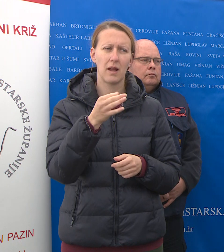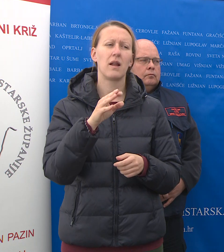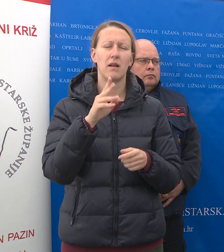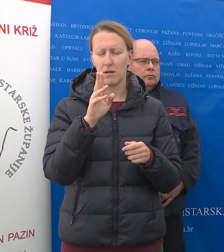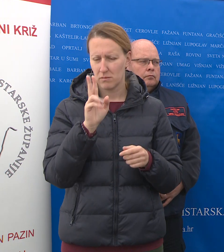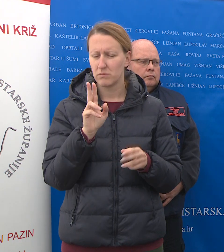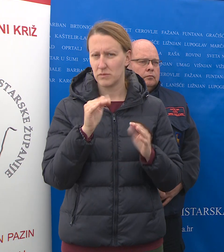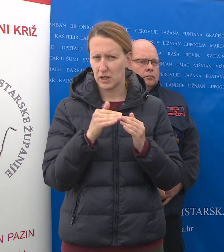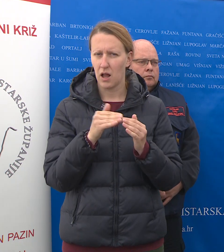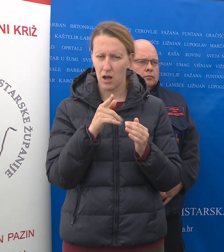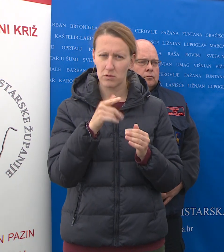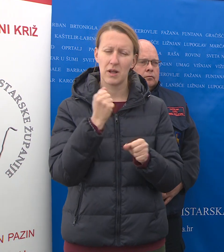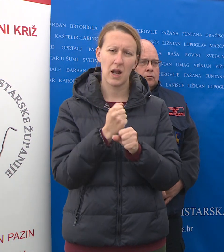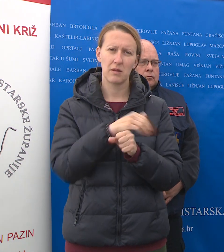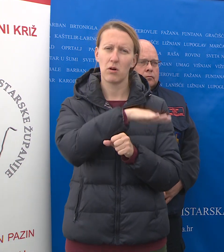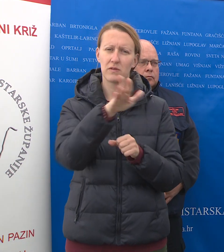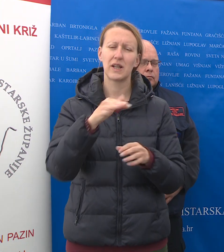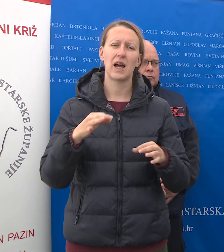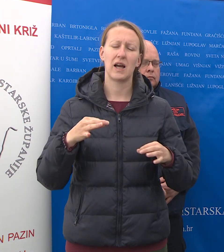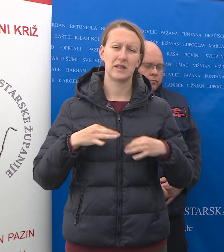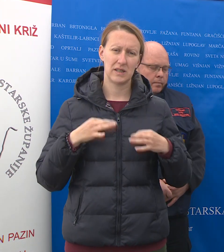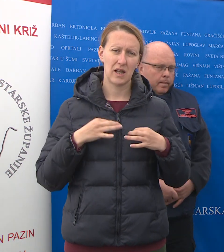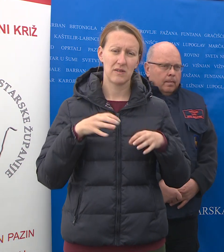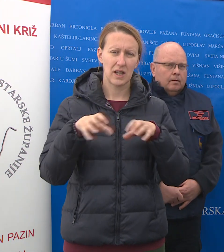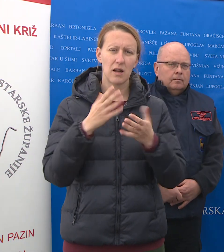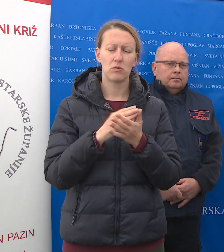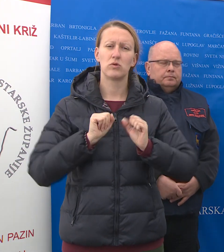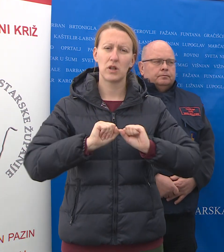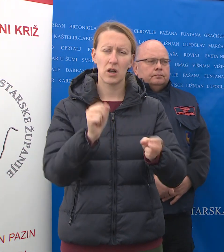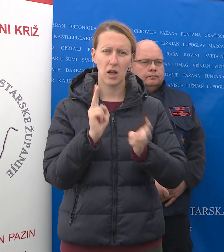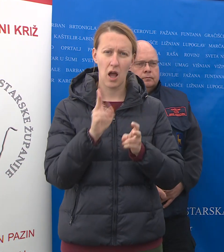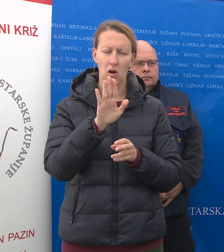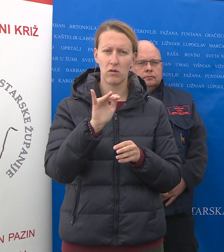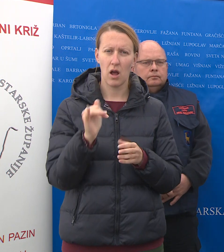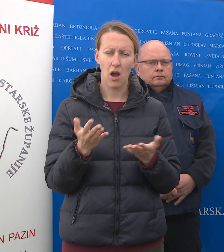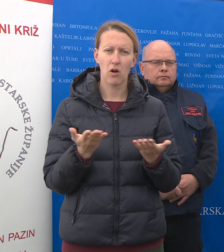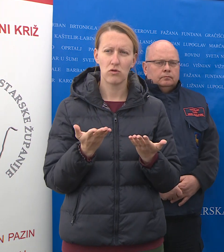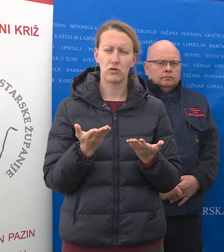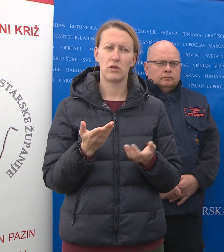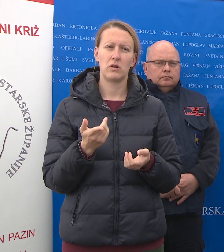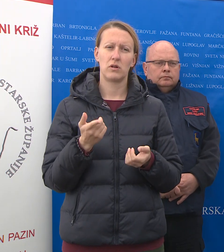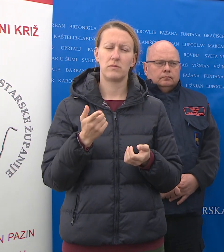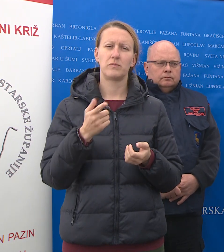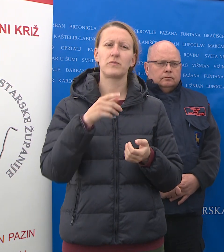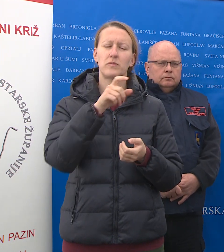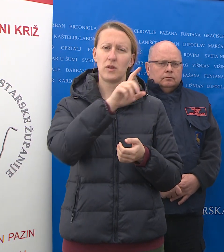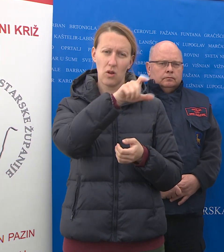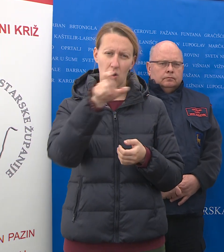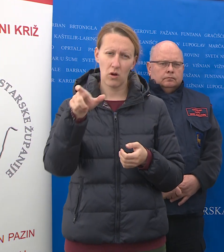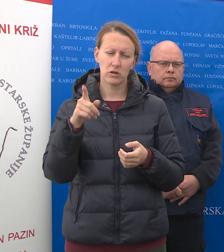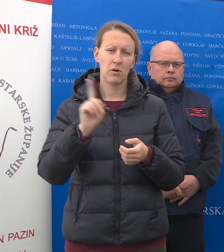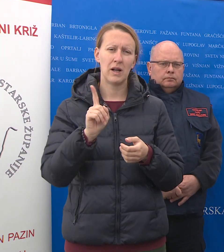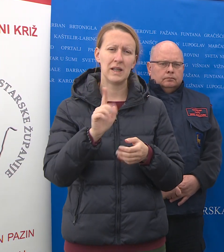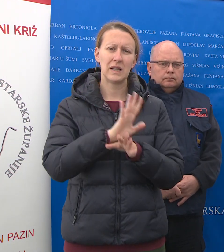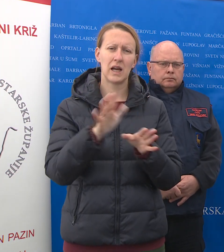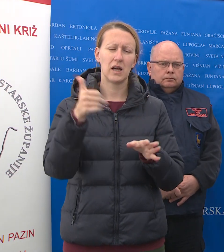na mjestu, ali radimo sve da i zdravstveni djelatnici budu zaštićeni. Kako? Tako što kohortiranje pacijenata